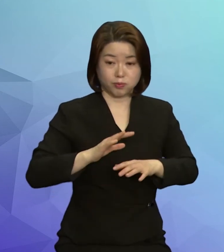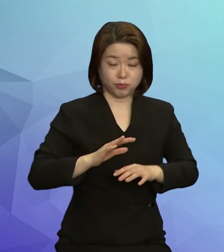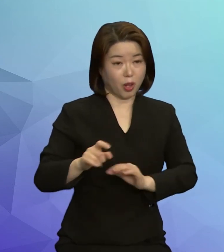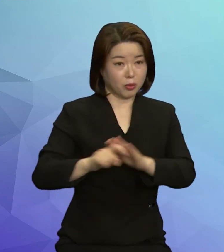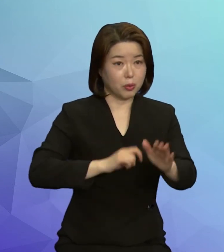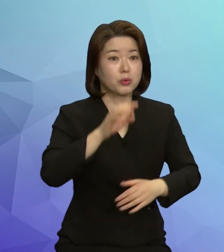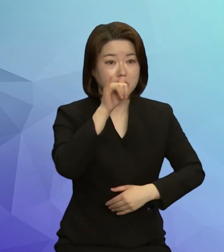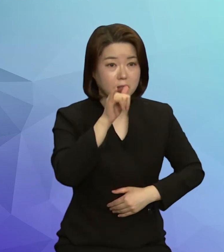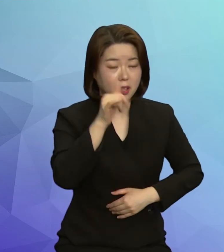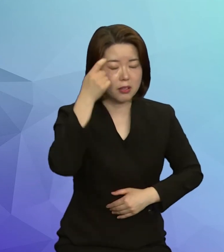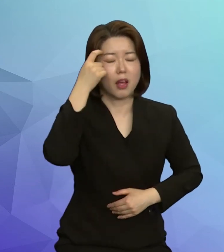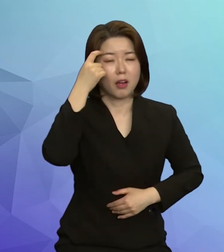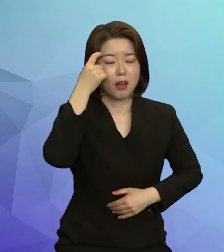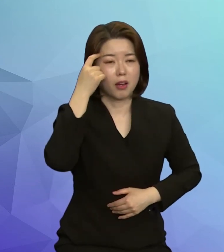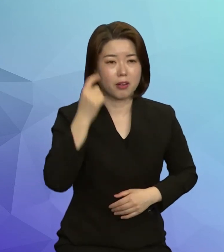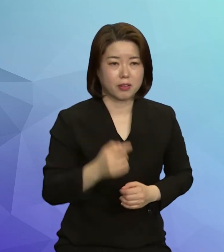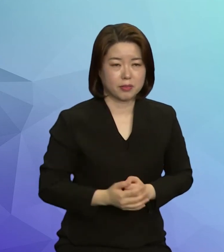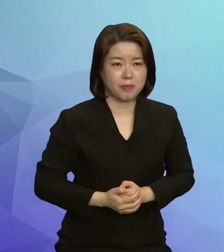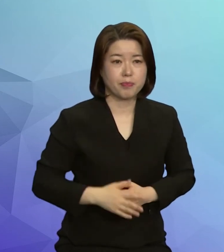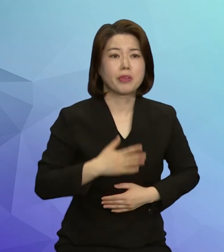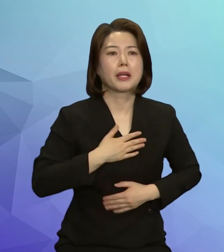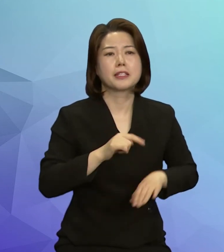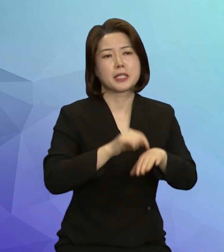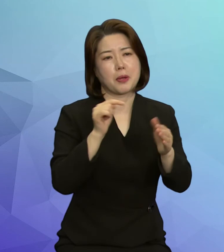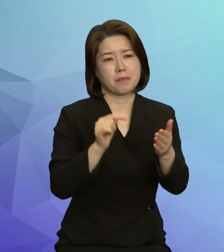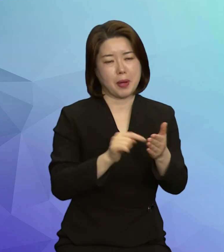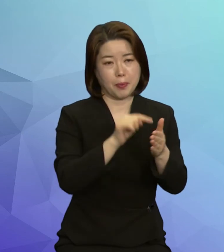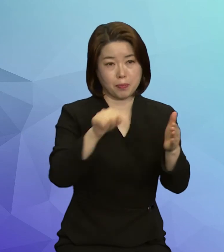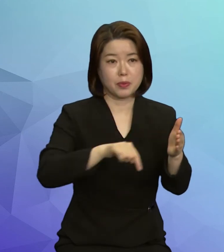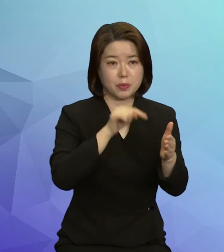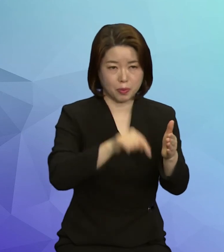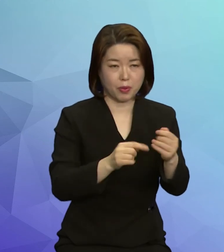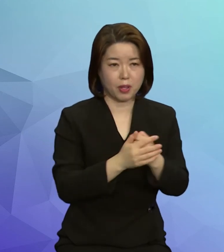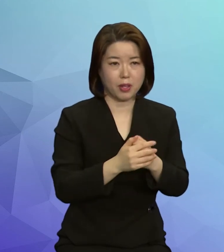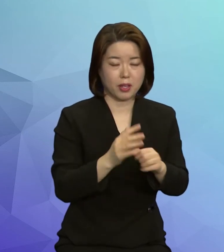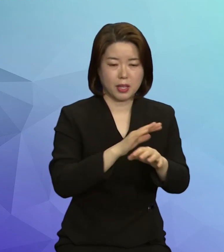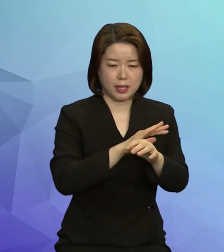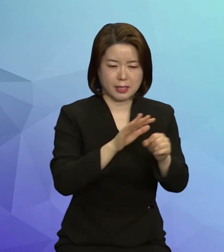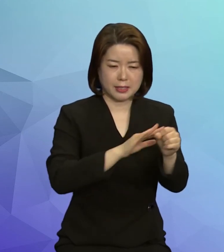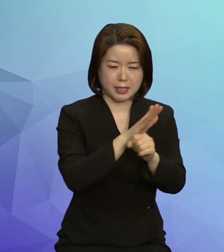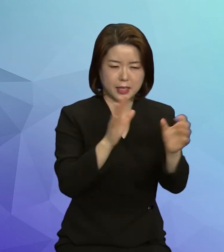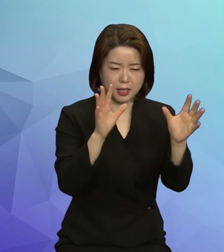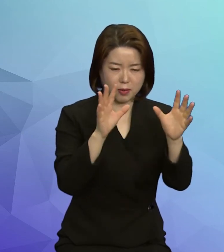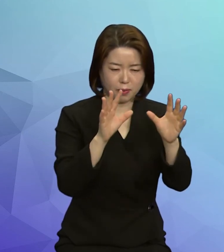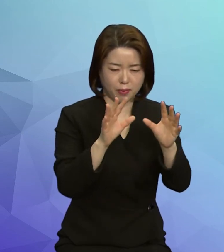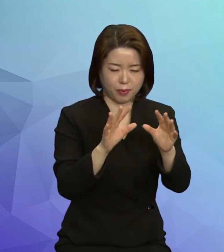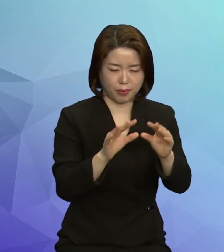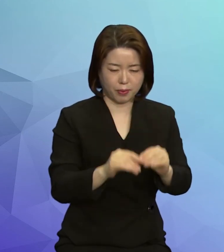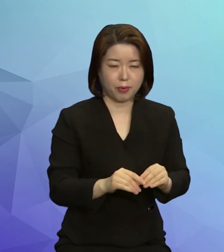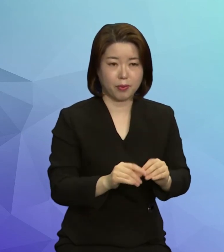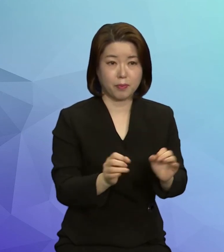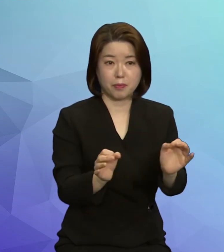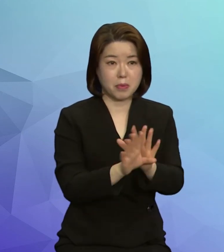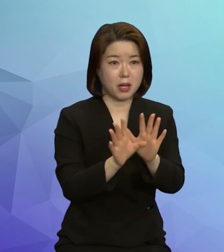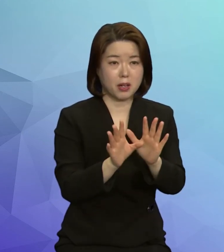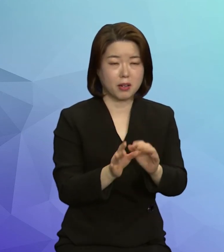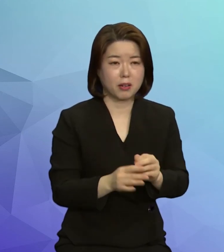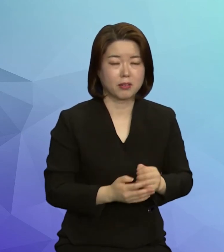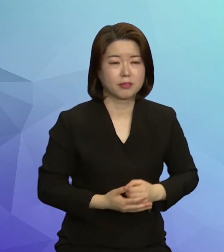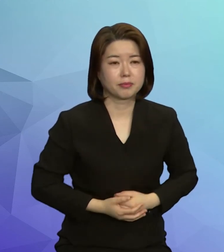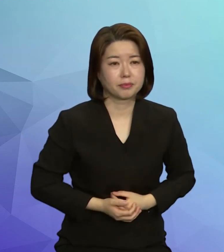진짜 무서운 도둑이 있다는 거예요. 제 마음속에 사랑이 싸늘하게 식어지는,